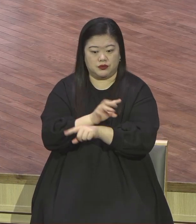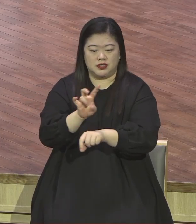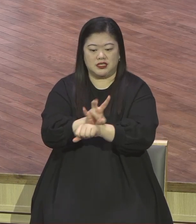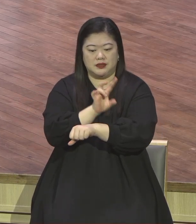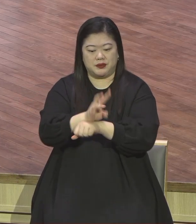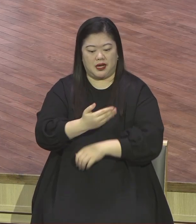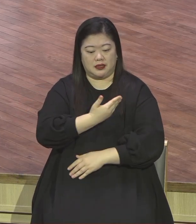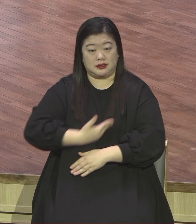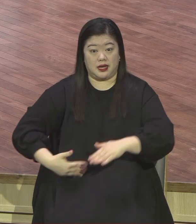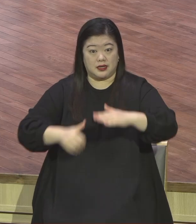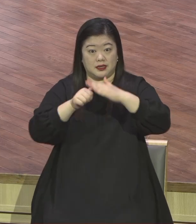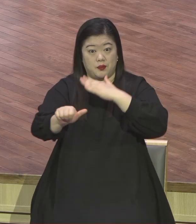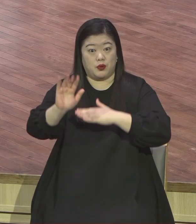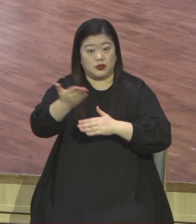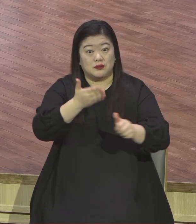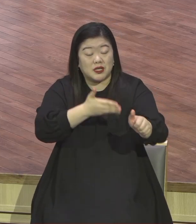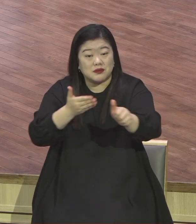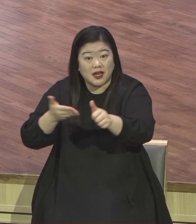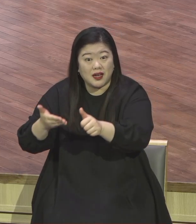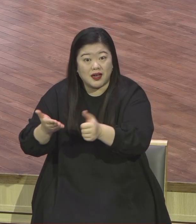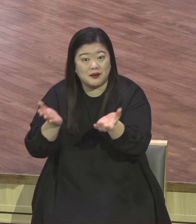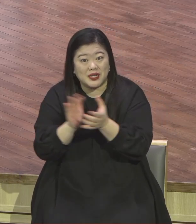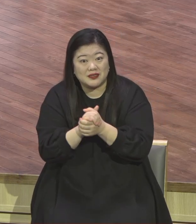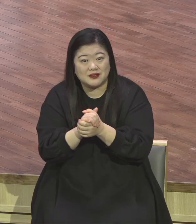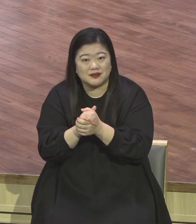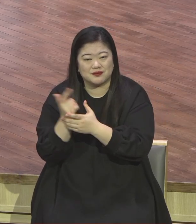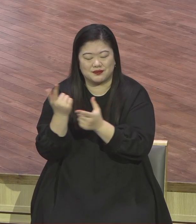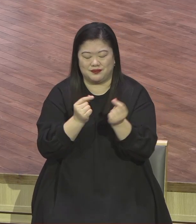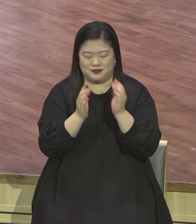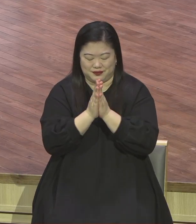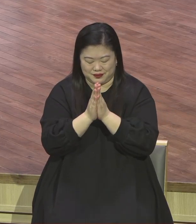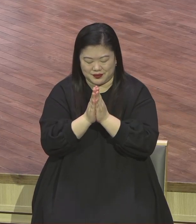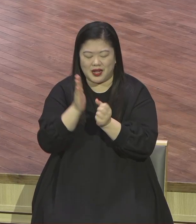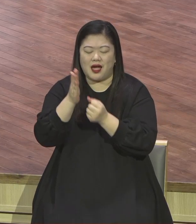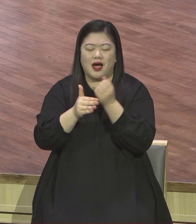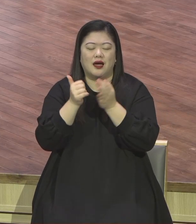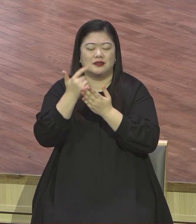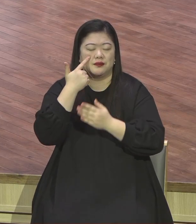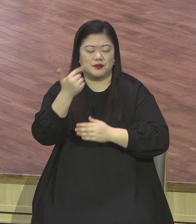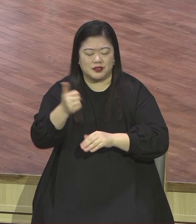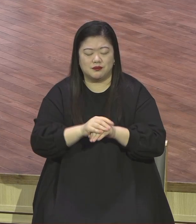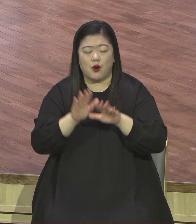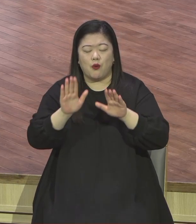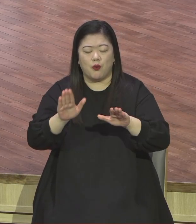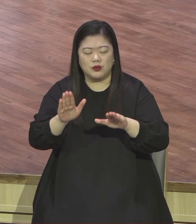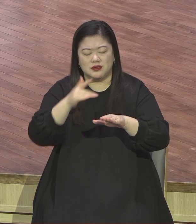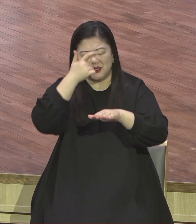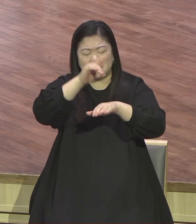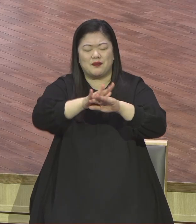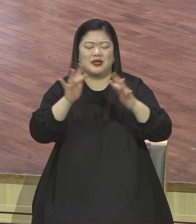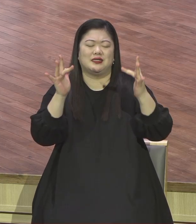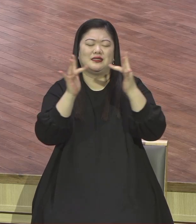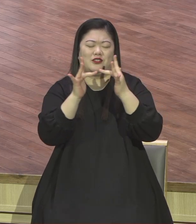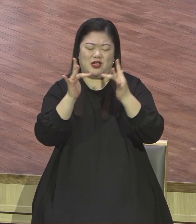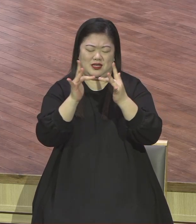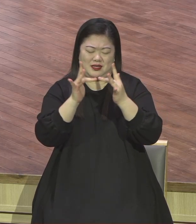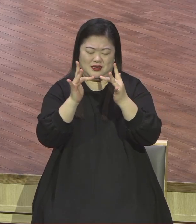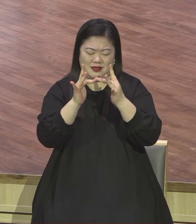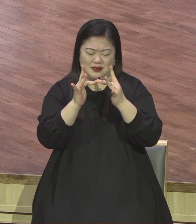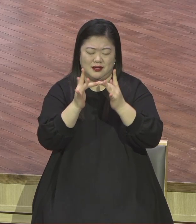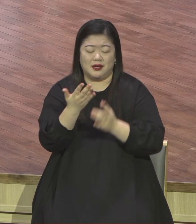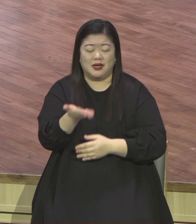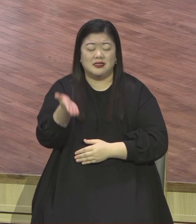제물어 축복합니다 기도합시다 아버지 하나님 우리 예언계 성도들 오늘 비대면 온라인으로 예배 드리지만은